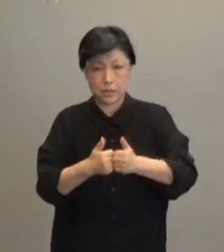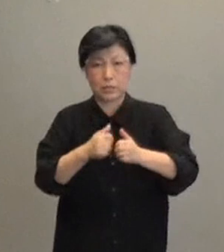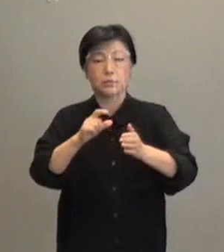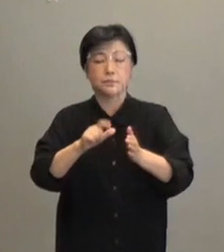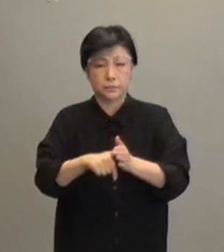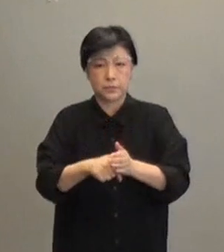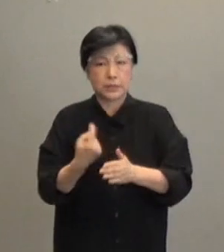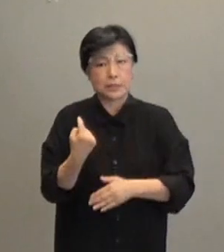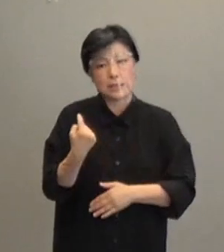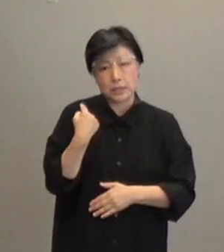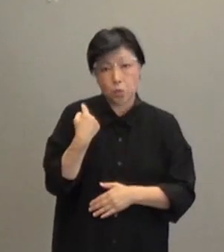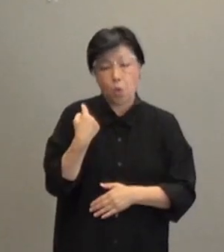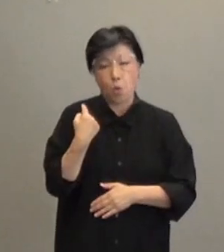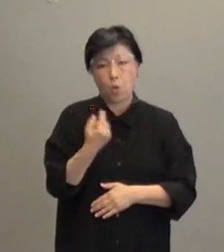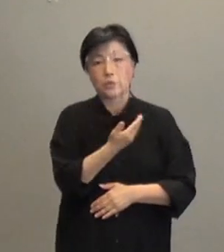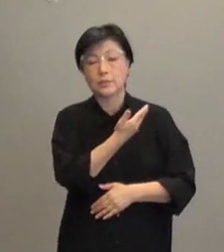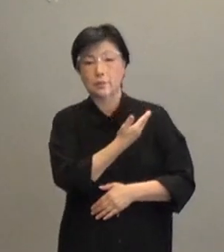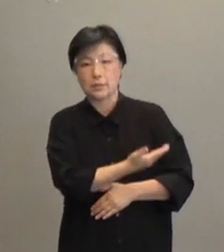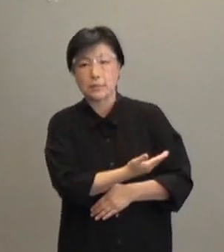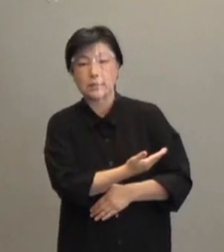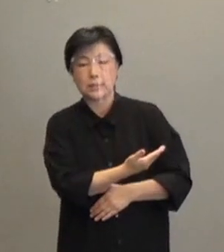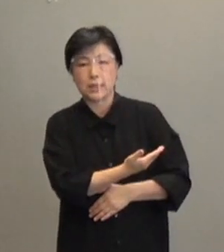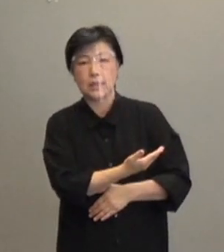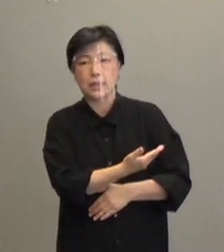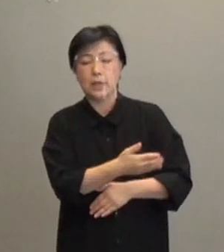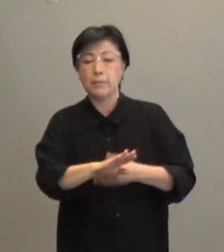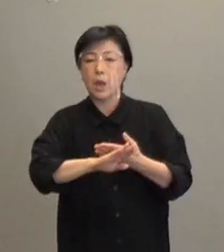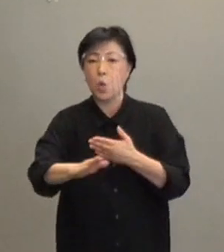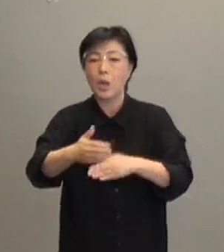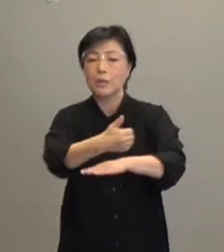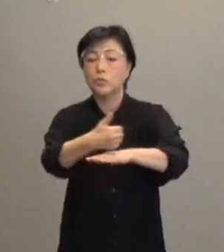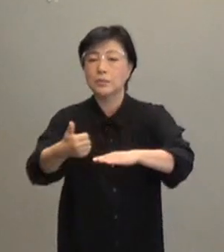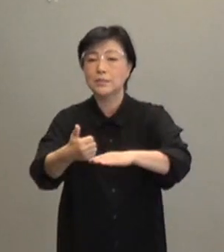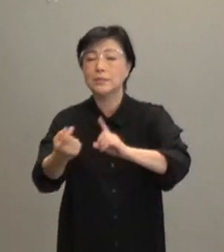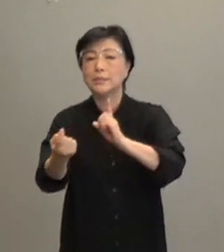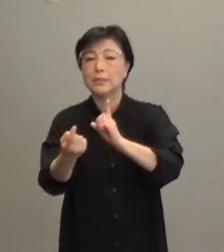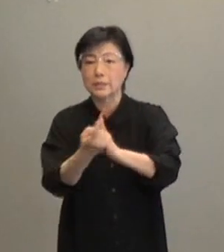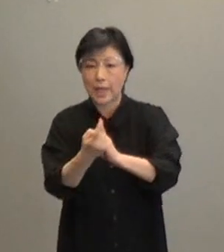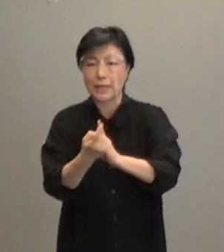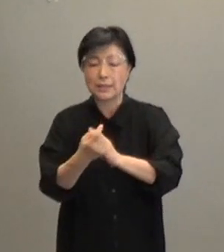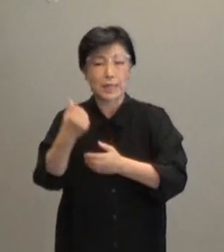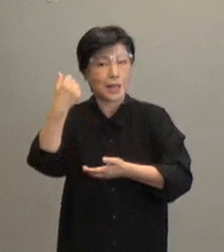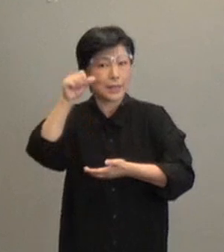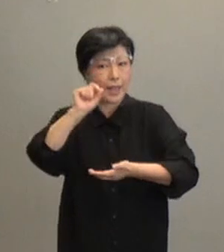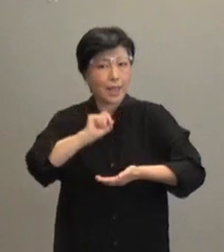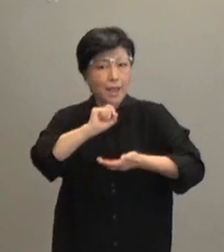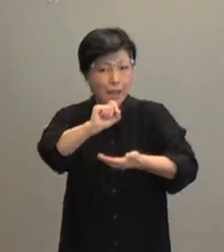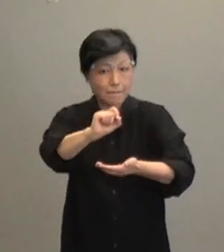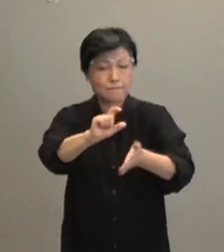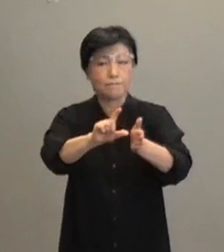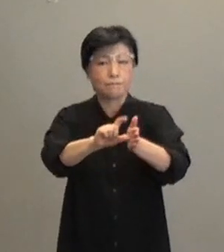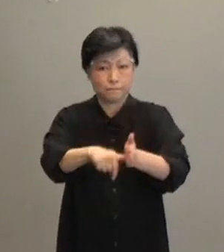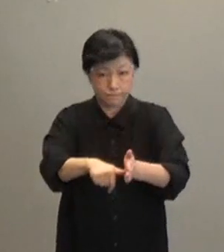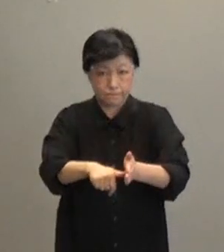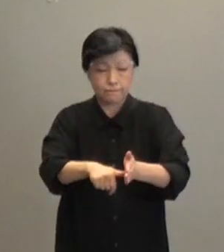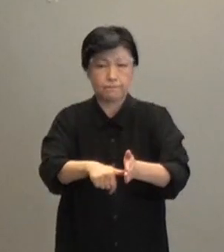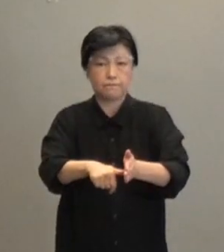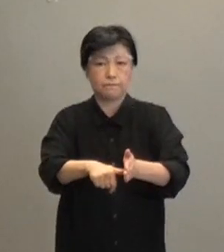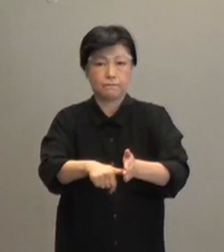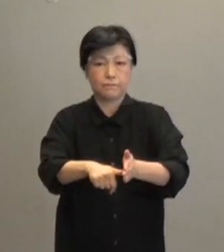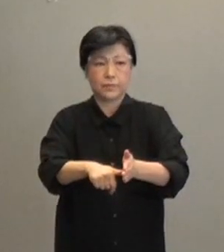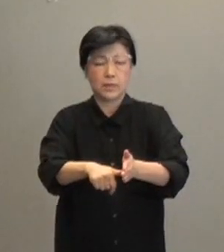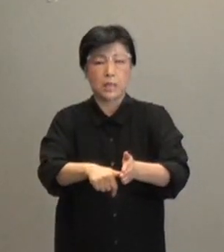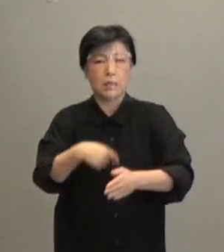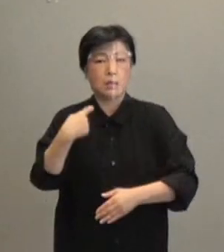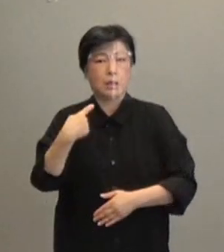昨日知事がその他の知事に対して要望提案をされたときに、その